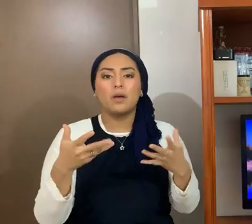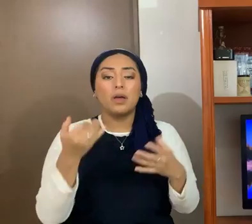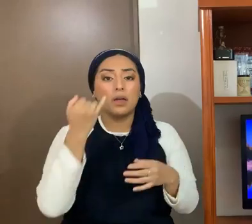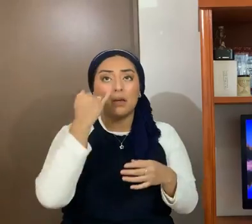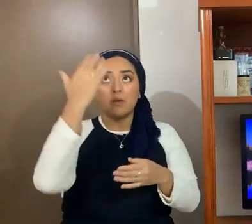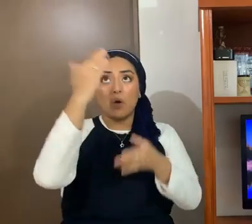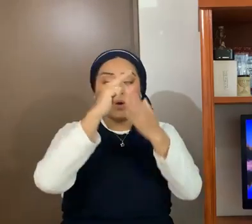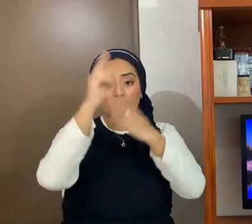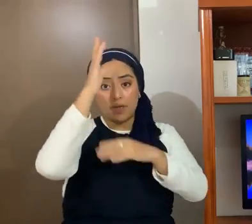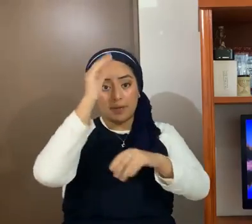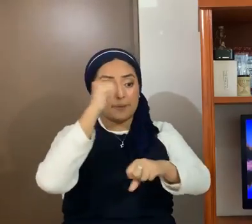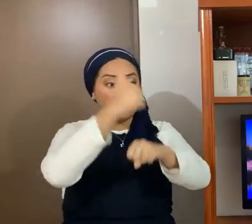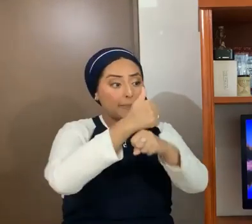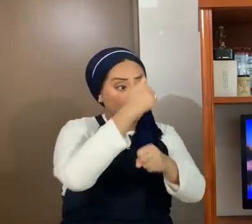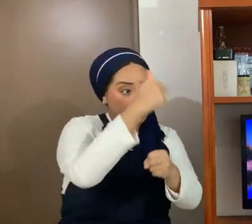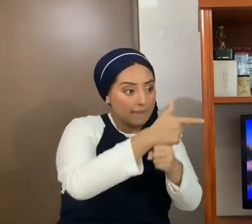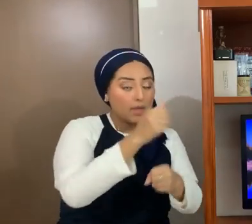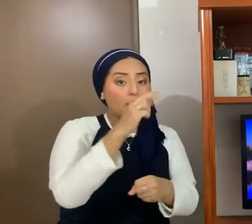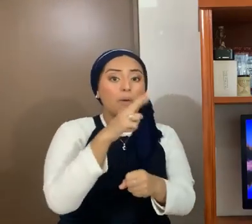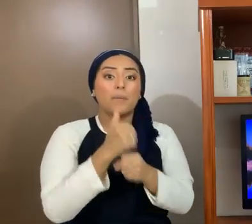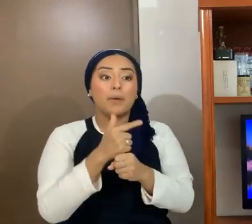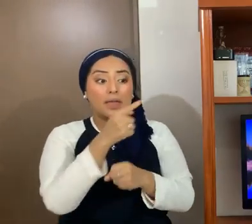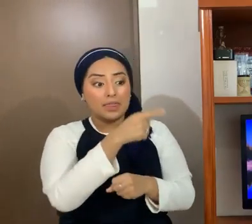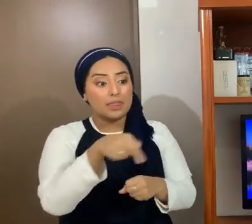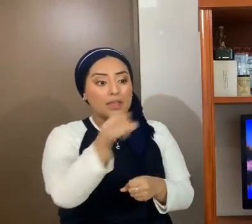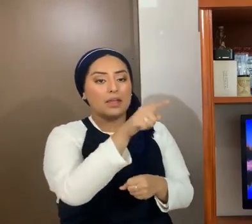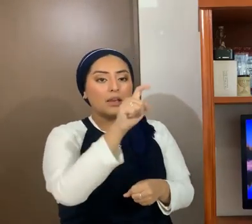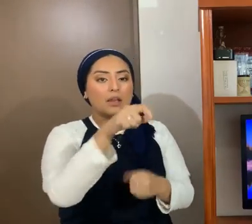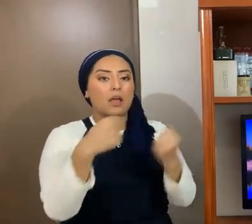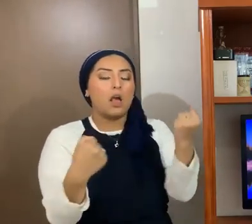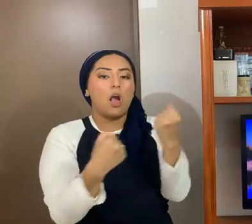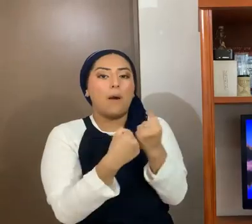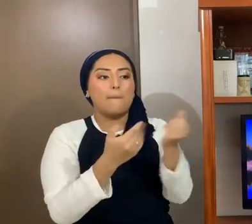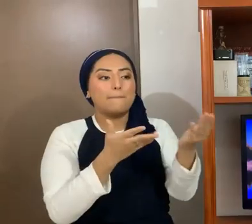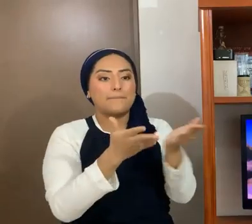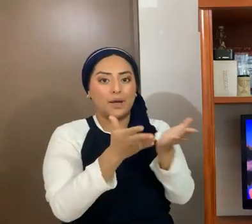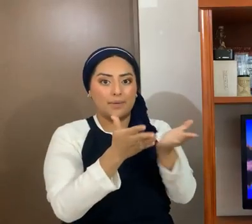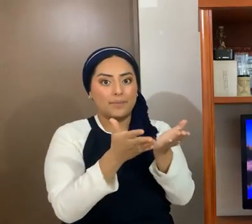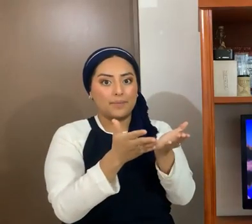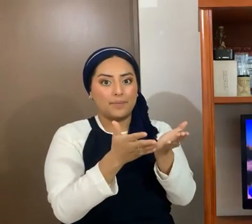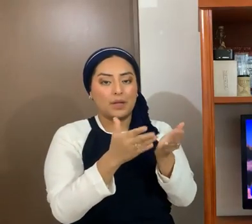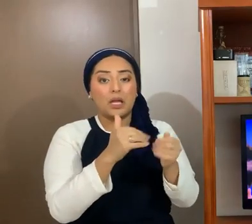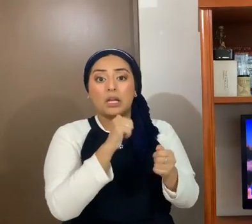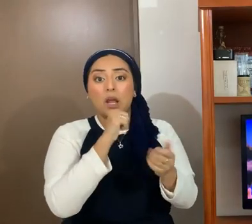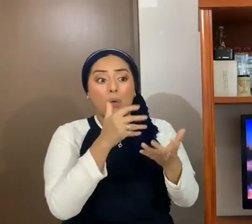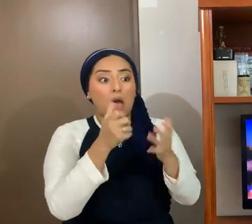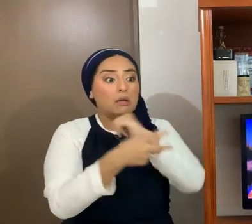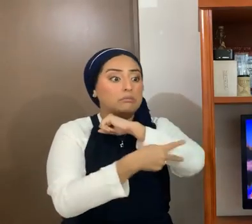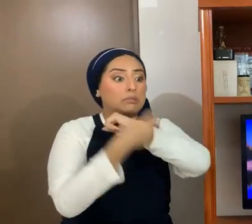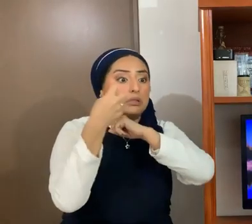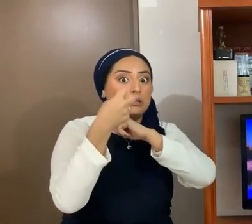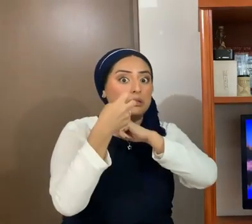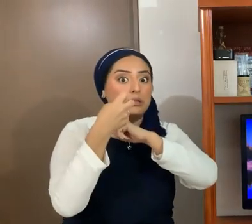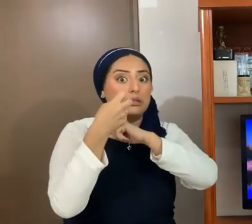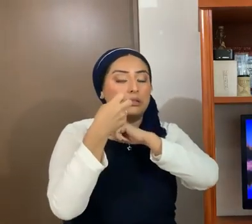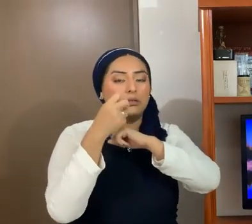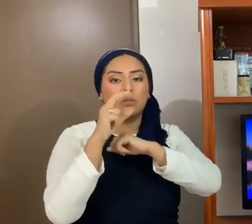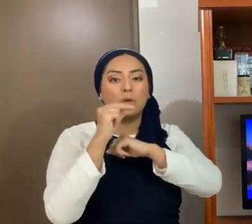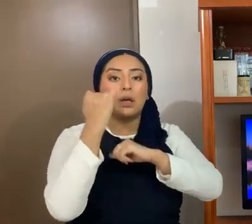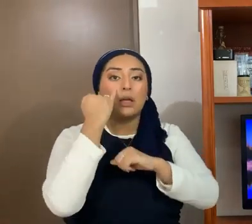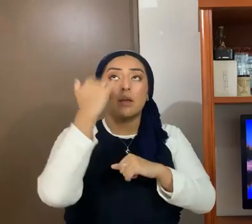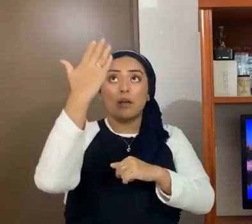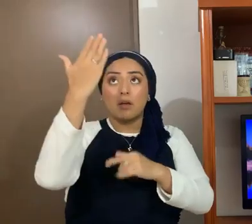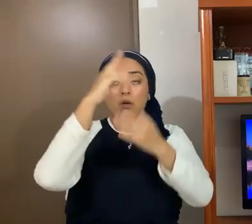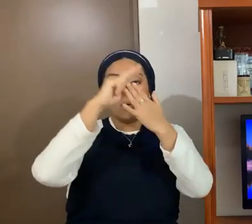Eterno levanta a un hermano o una hermana, deben de apoyar ese ministerio, no querer usurpar ese liderazgo. Si el